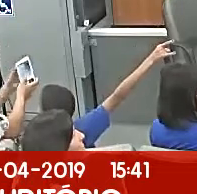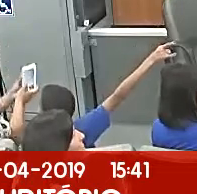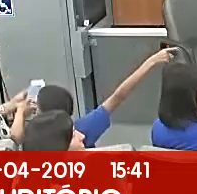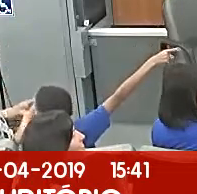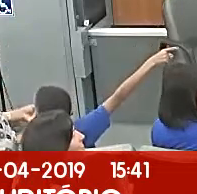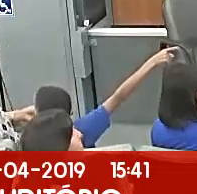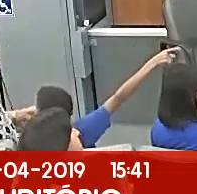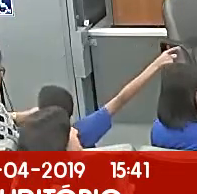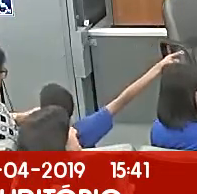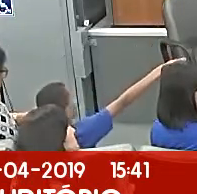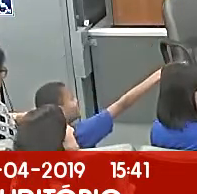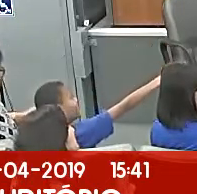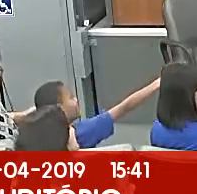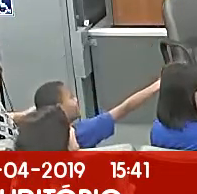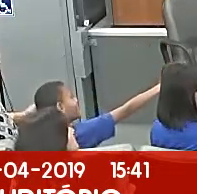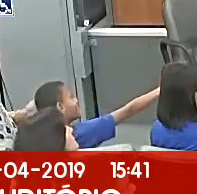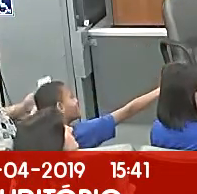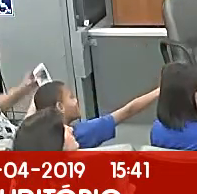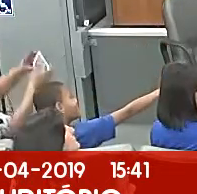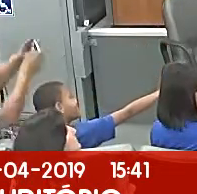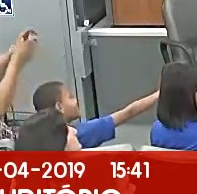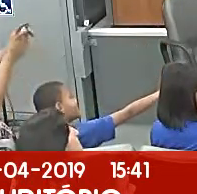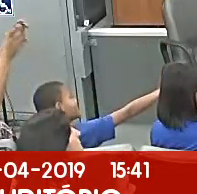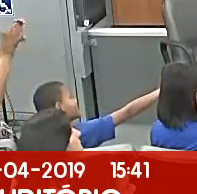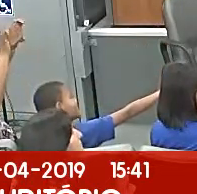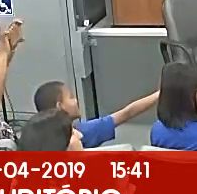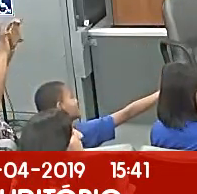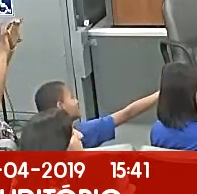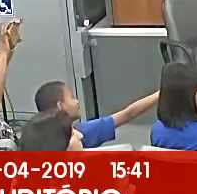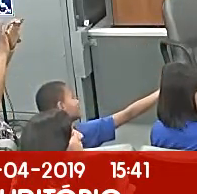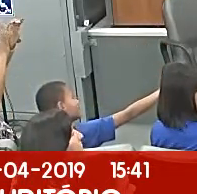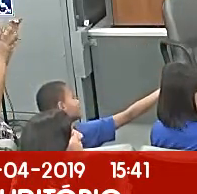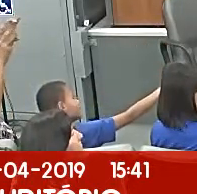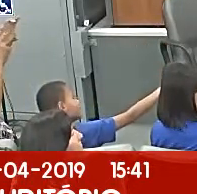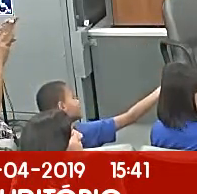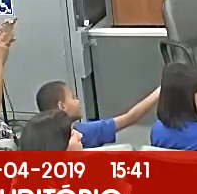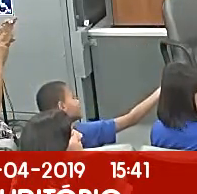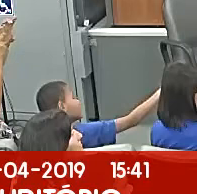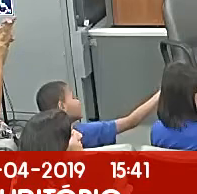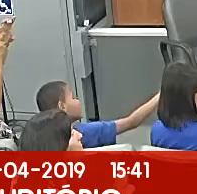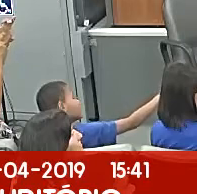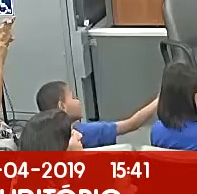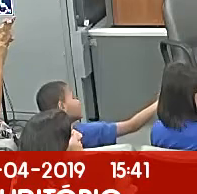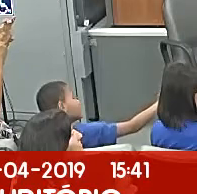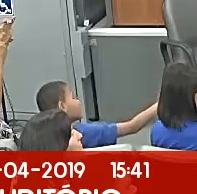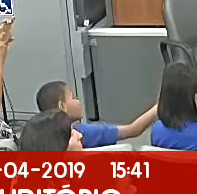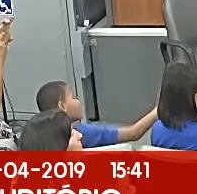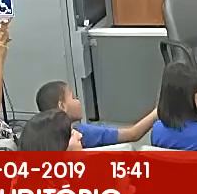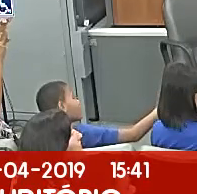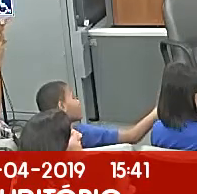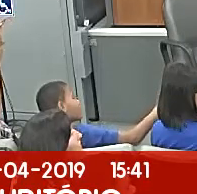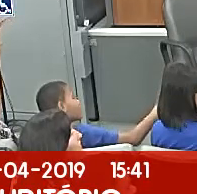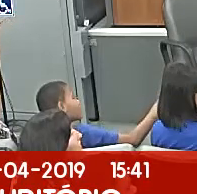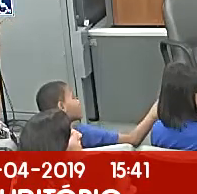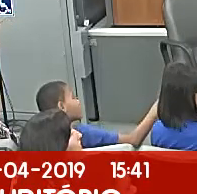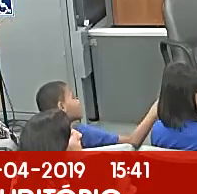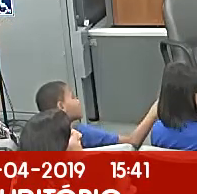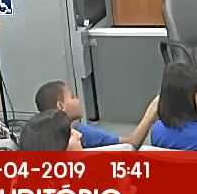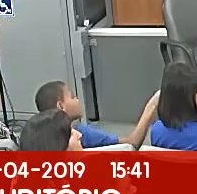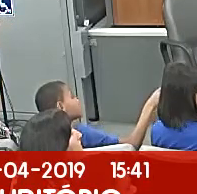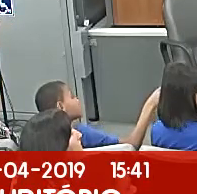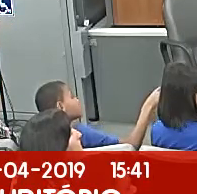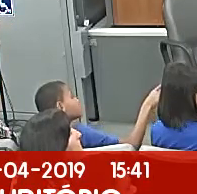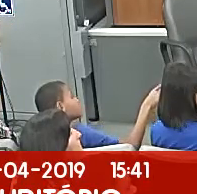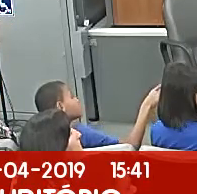gostaria agora de convidar o ademar alves de oliveira coordenador social da federação nacional de educação e integração dos